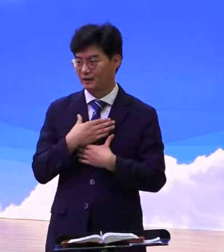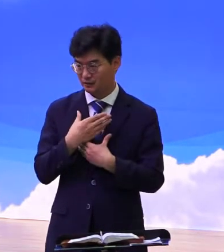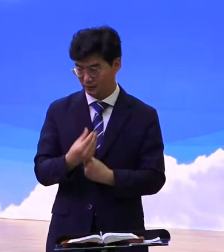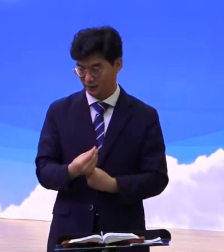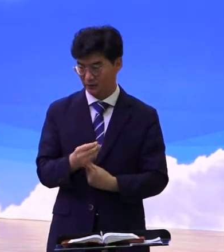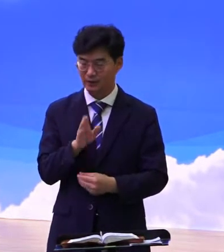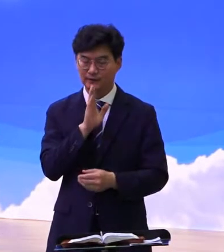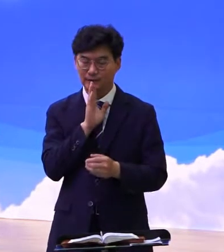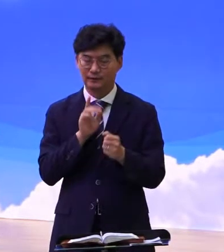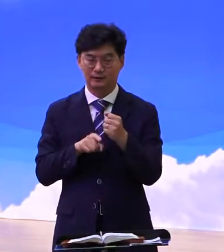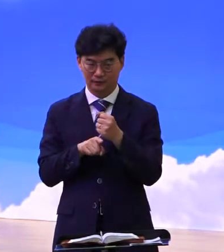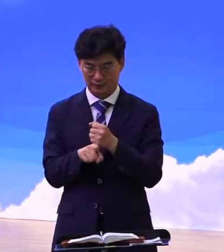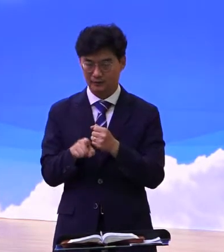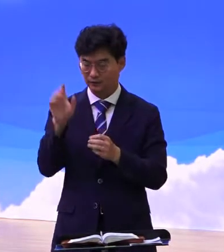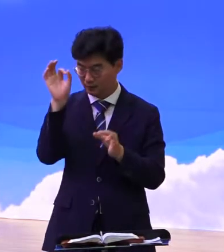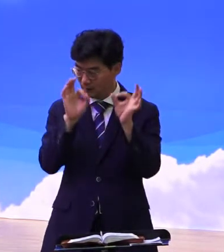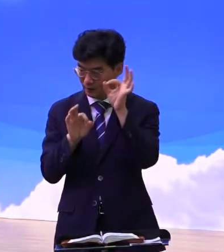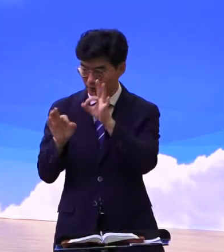우리는 깨달았습니다.